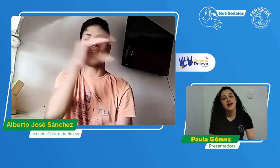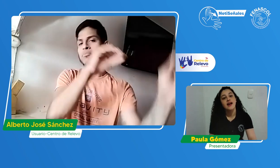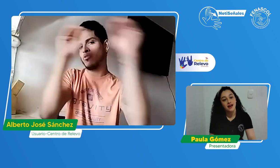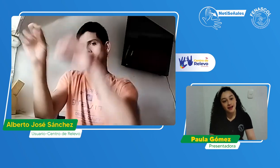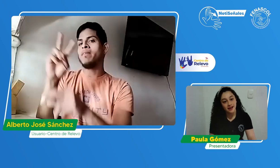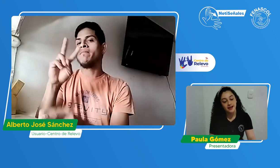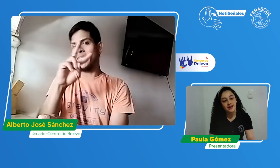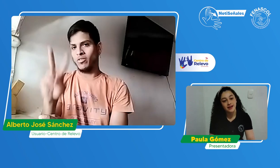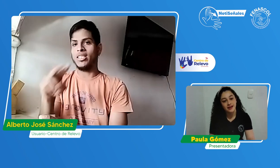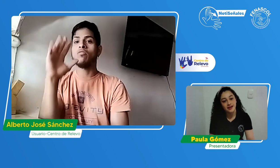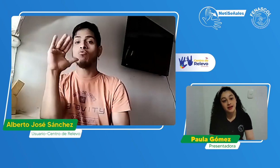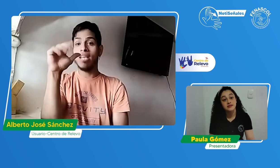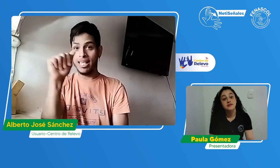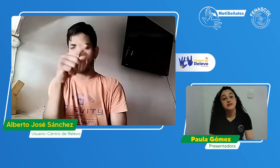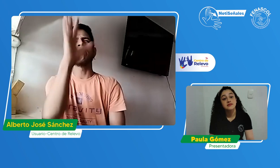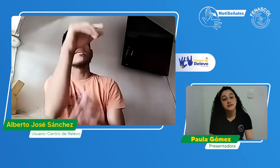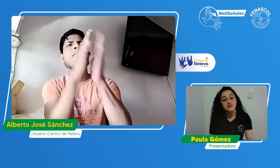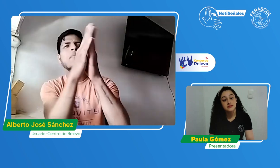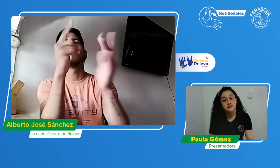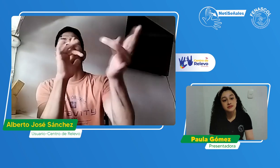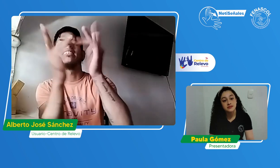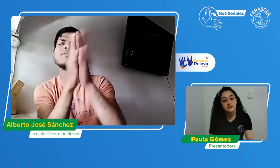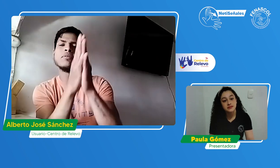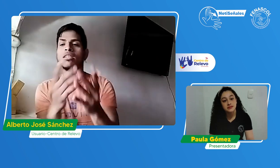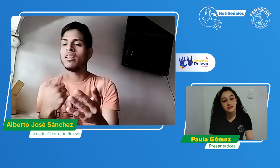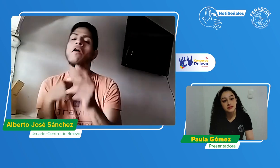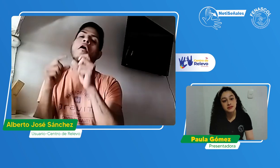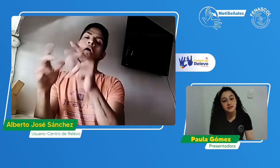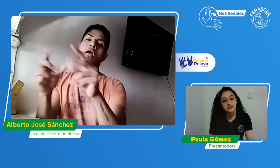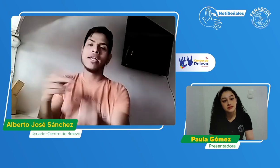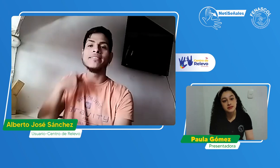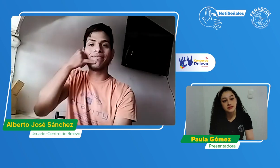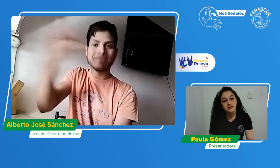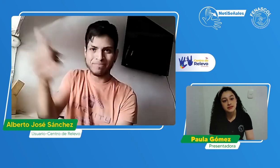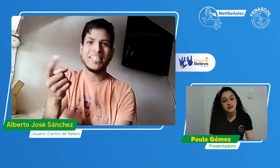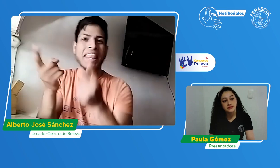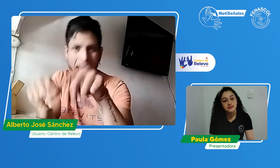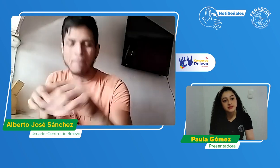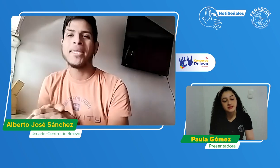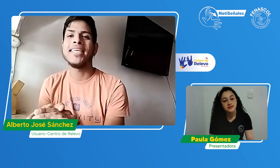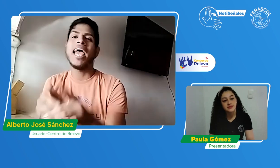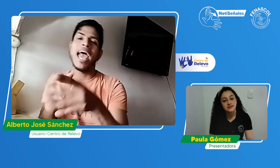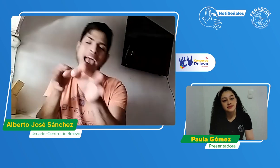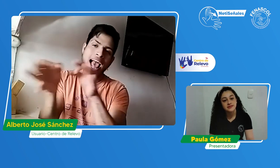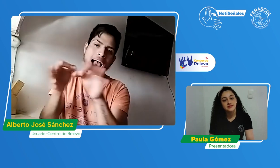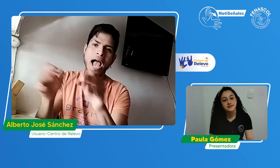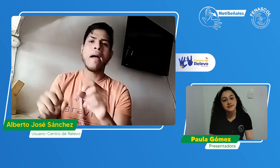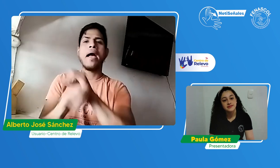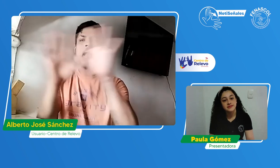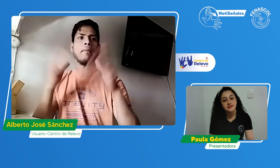pero esa vez me pidió que la llamara por el centro de relevo y pude explicarle todo y me sentí muy bien con la